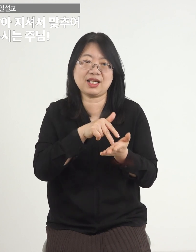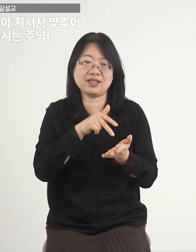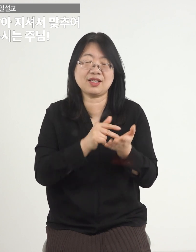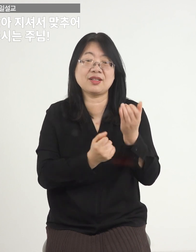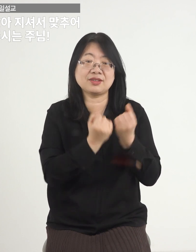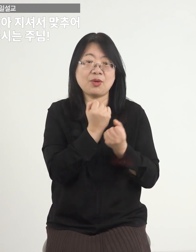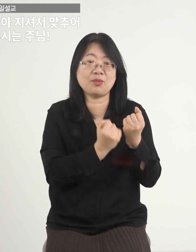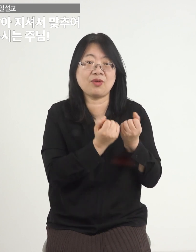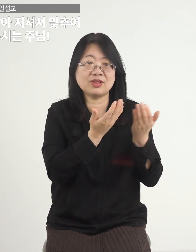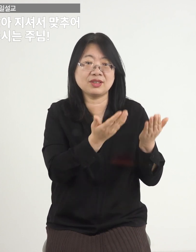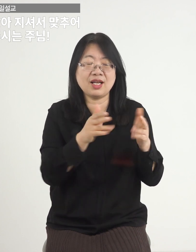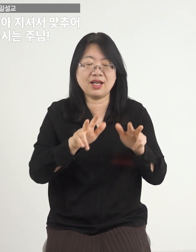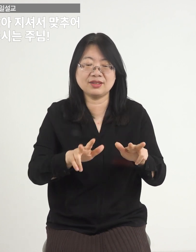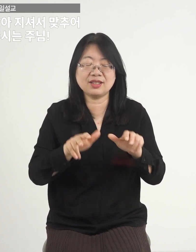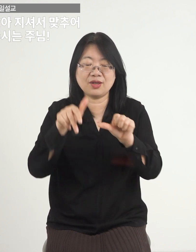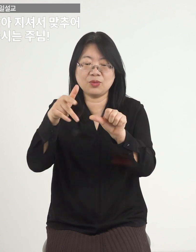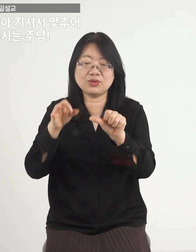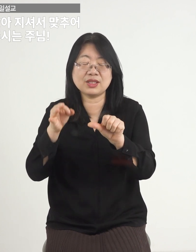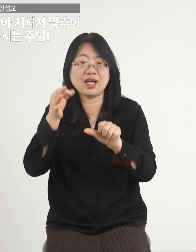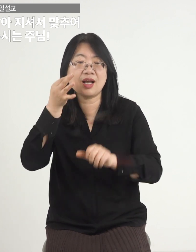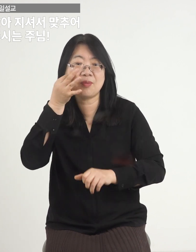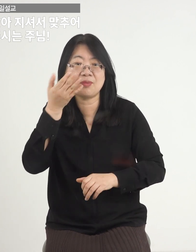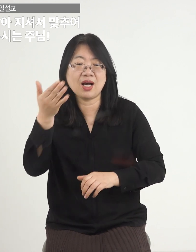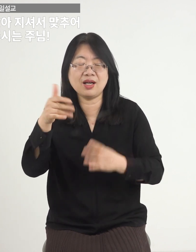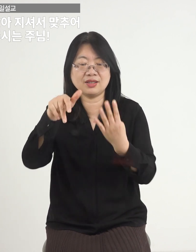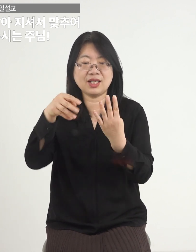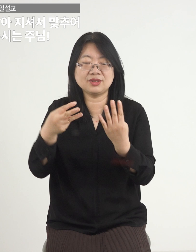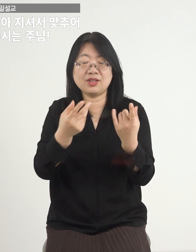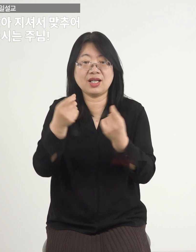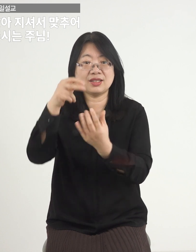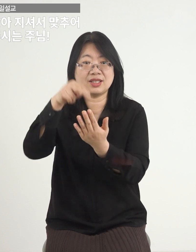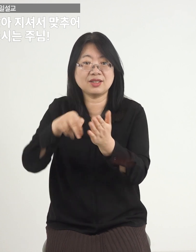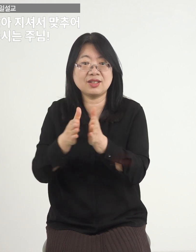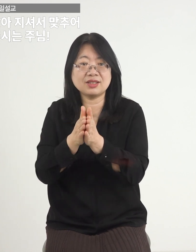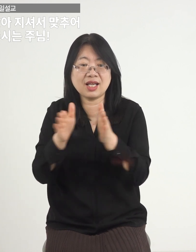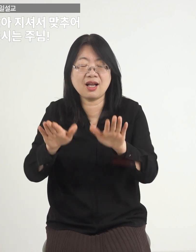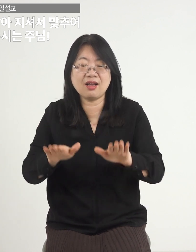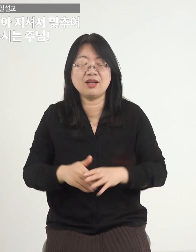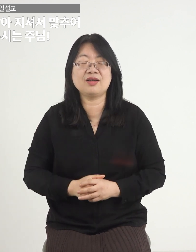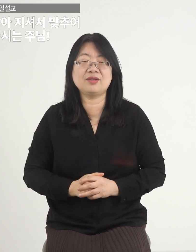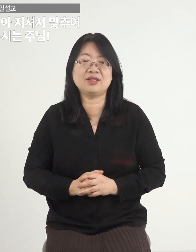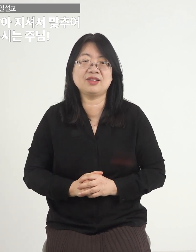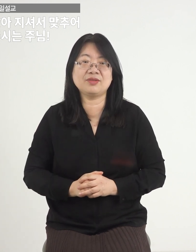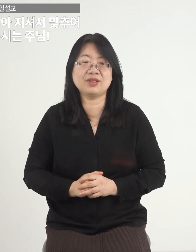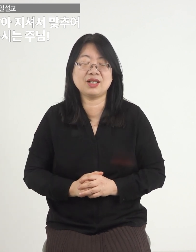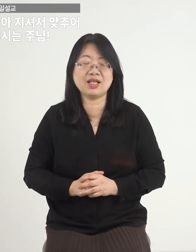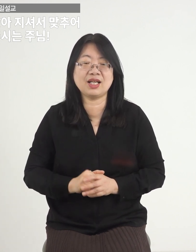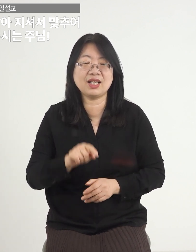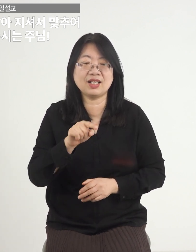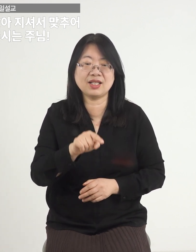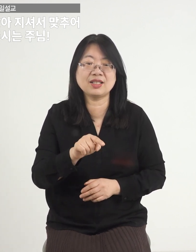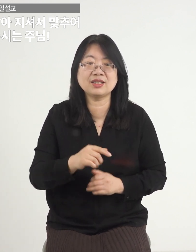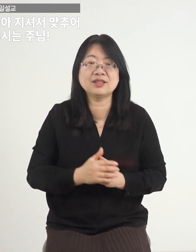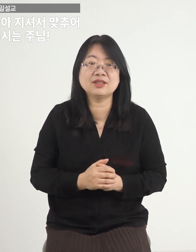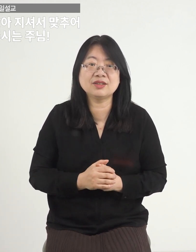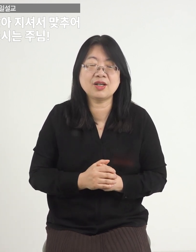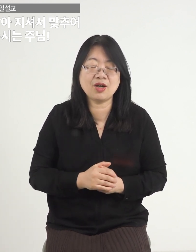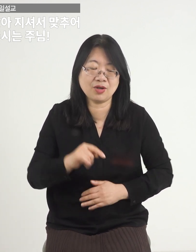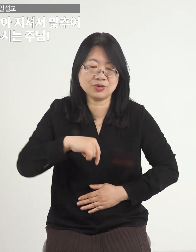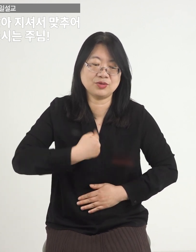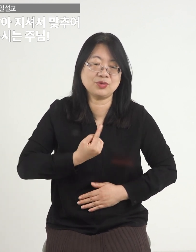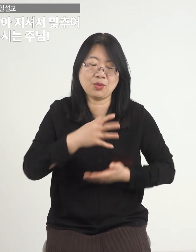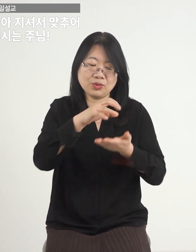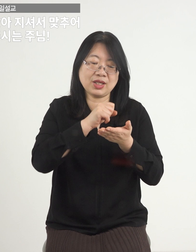그리고 이제 5장으로 넘어가서 4절 다 같이 읽습니다. 시작. 이 종귀는 아무도 스스로